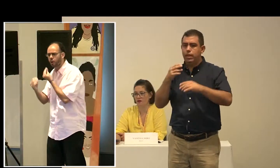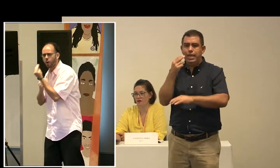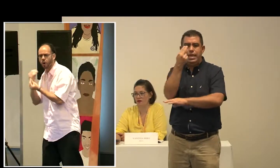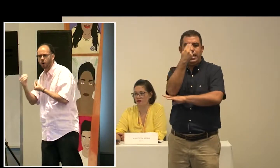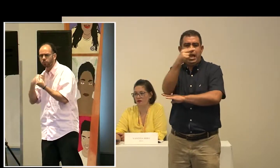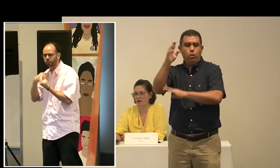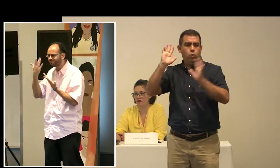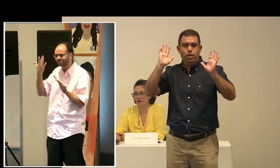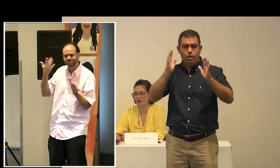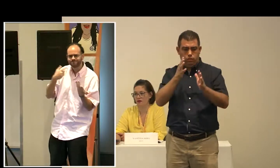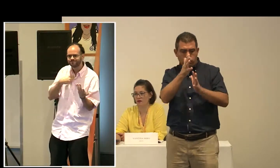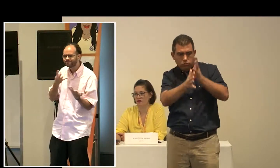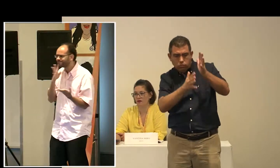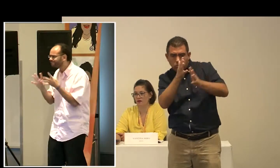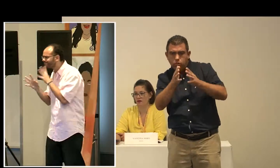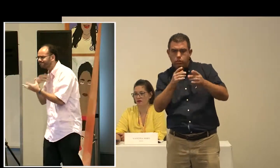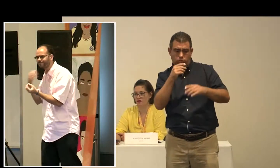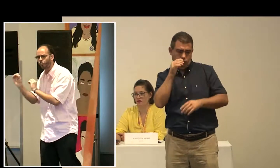ensinar.